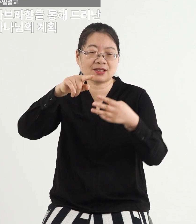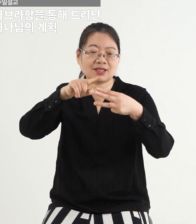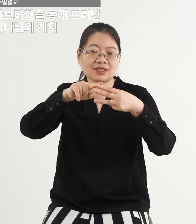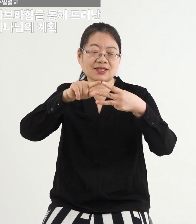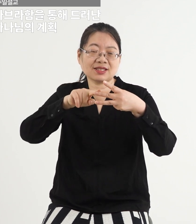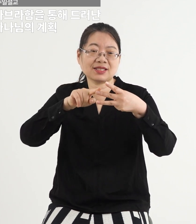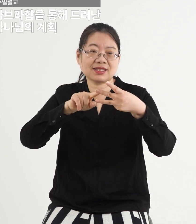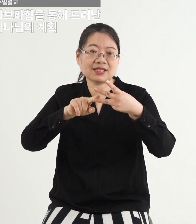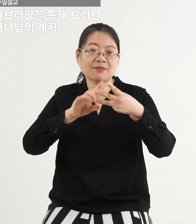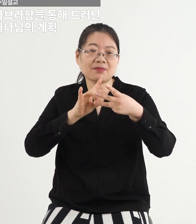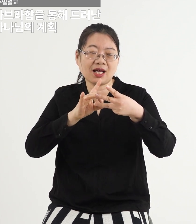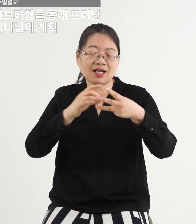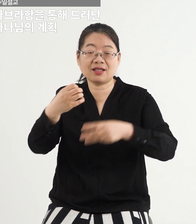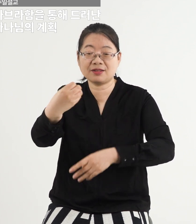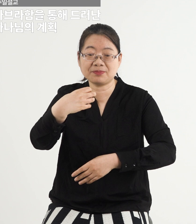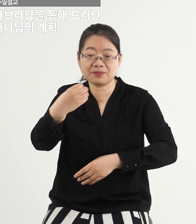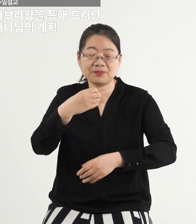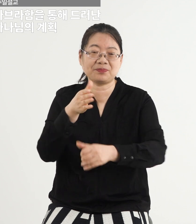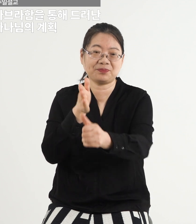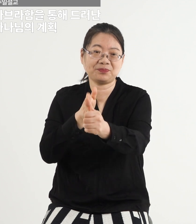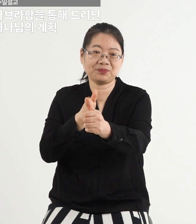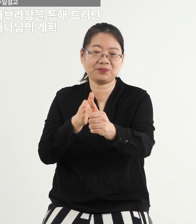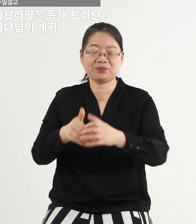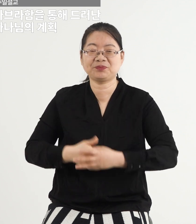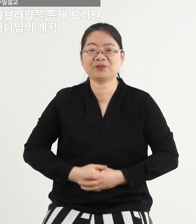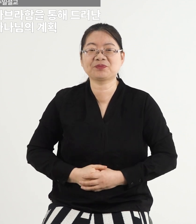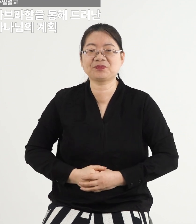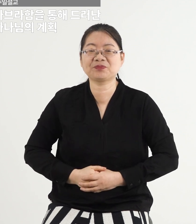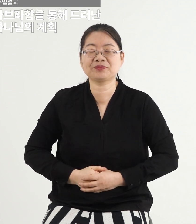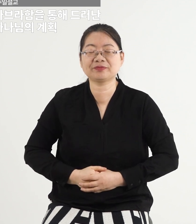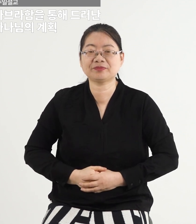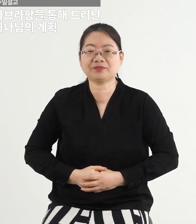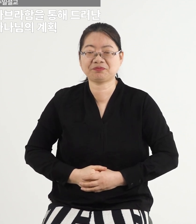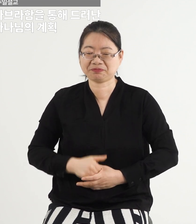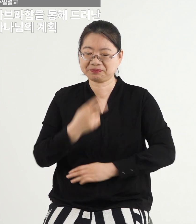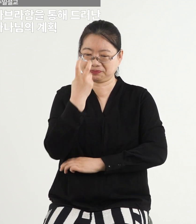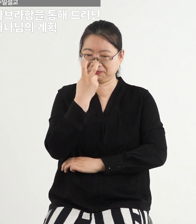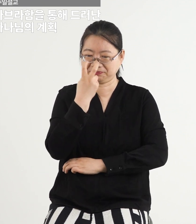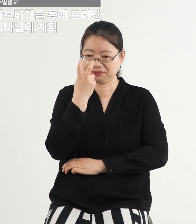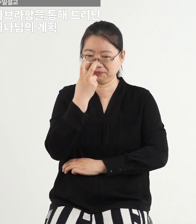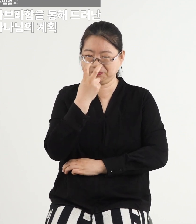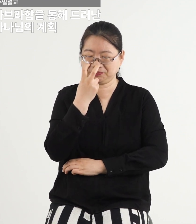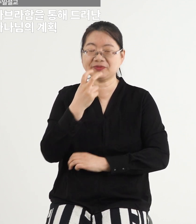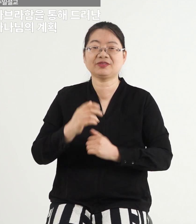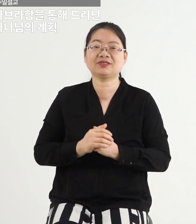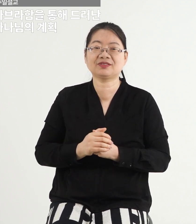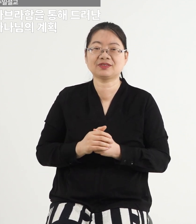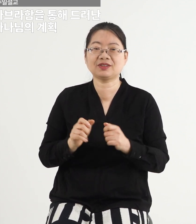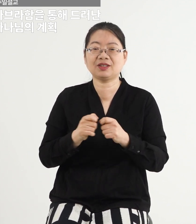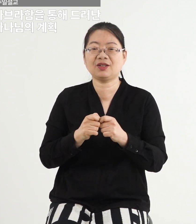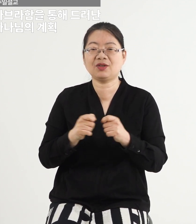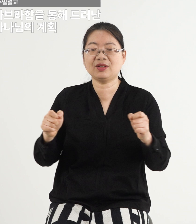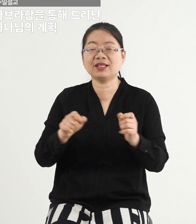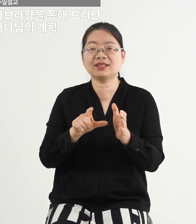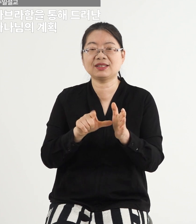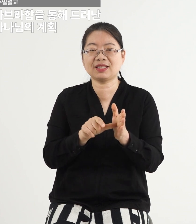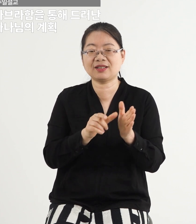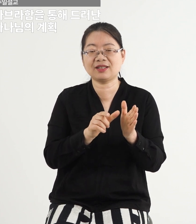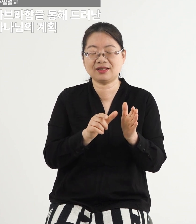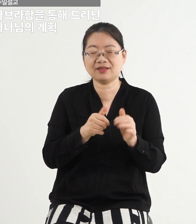한번 꺼내봐라. 적어내봐라. 설문을 조사한 거예요. 오랜 시간에